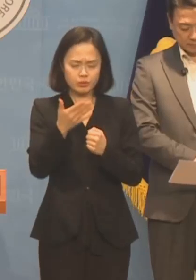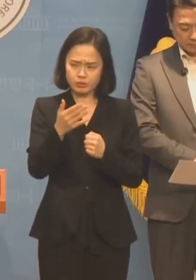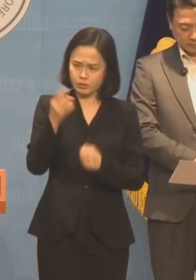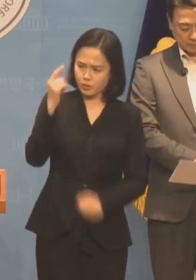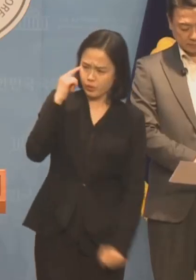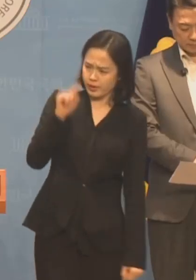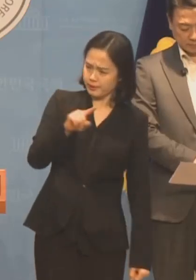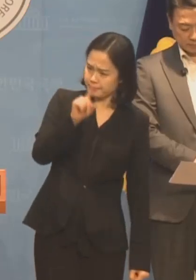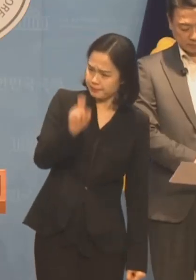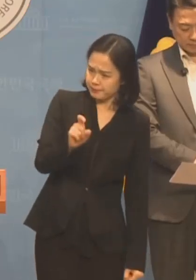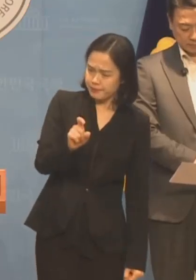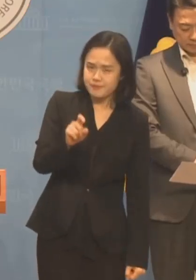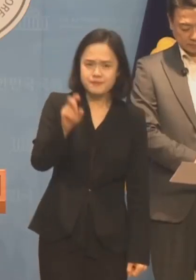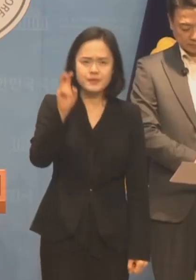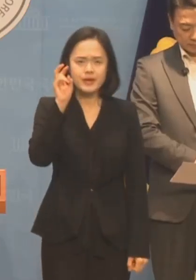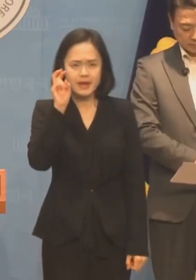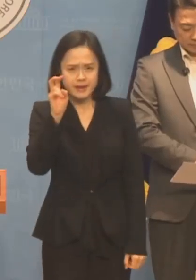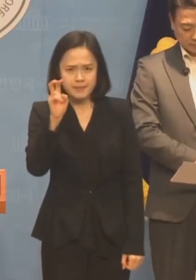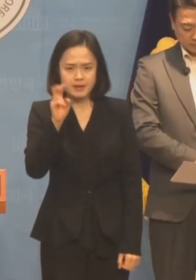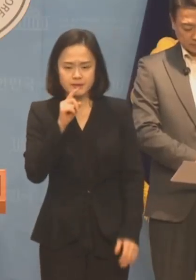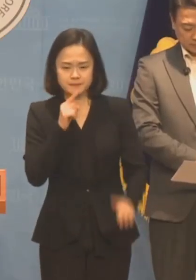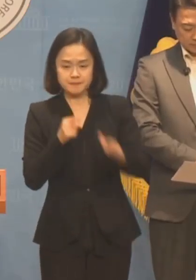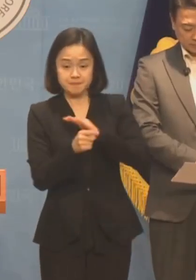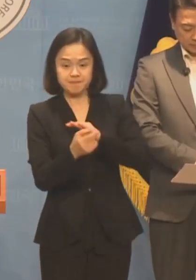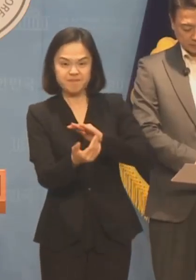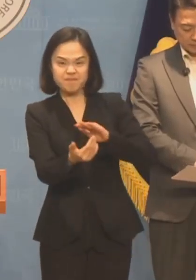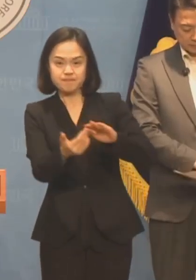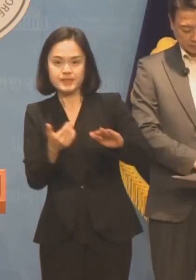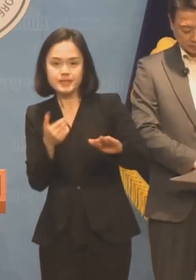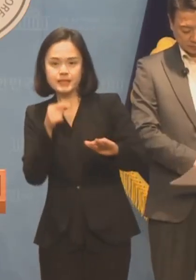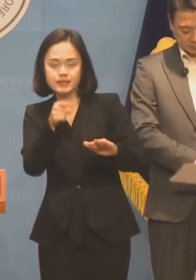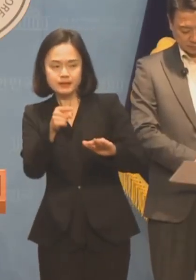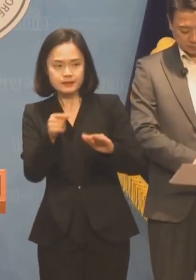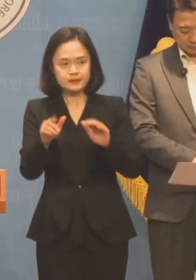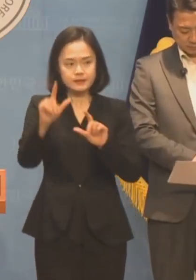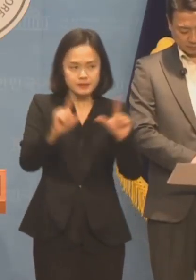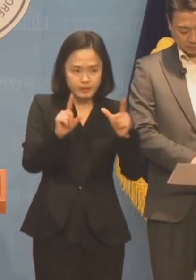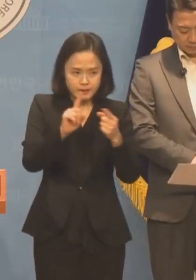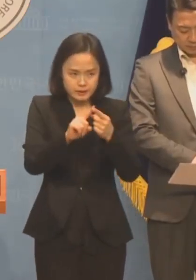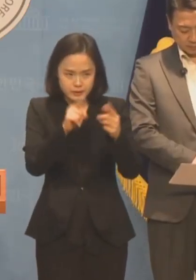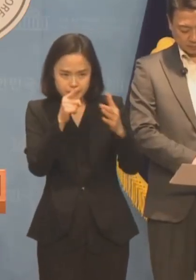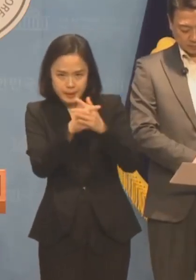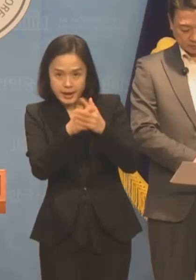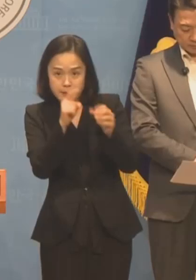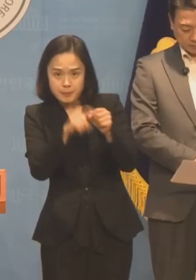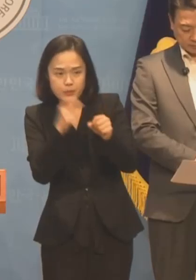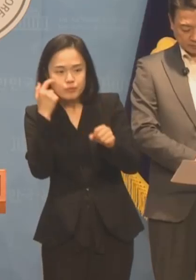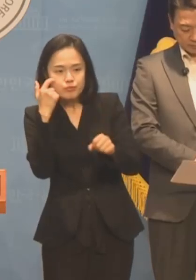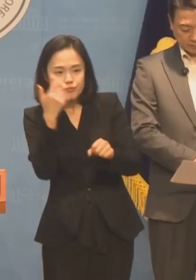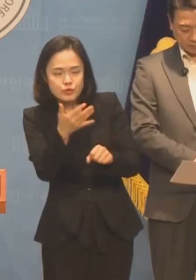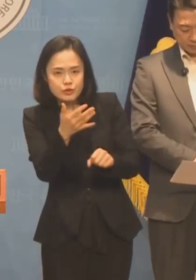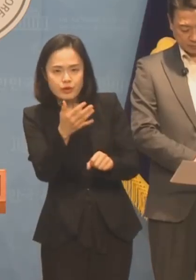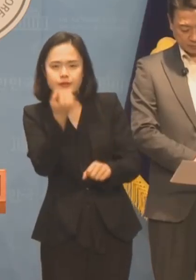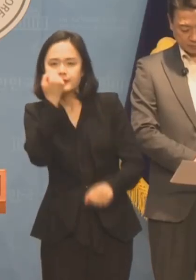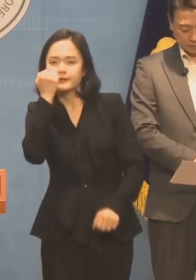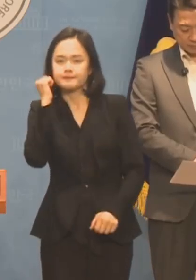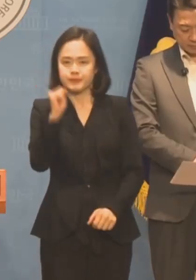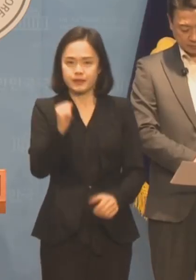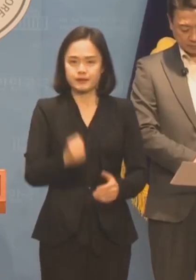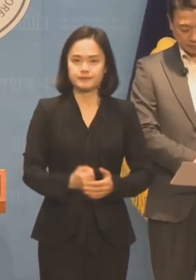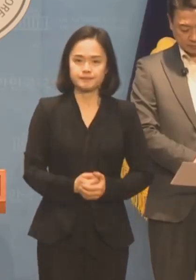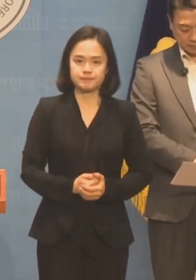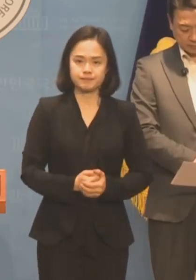의심이 짙어지는 것입니다. 넷째, 이진우 전 사령관은 10월 29일